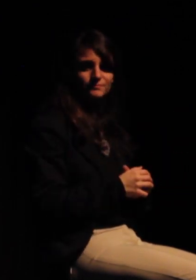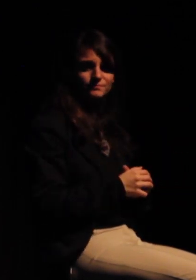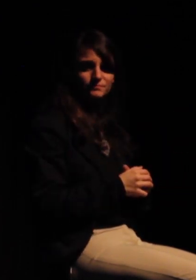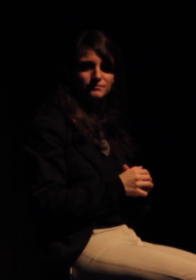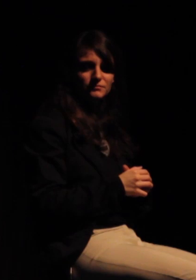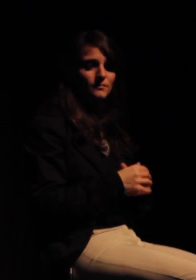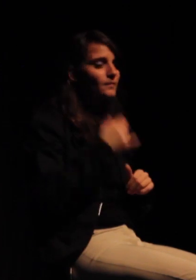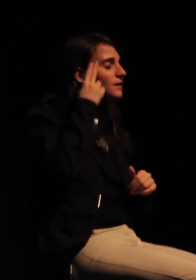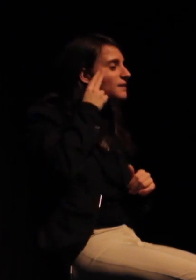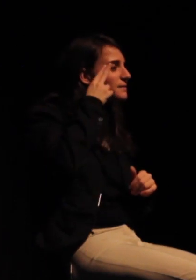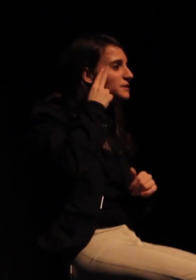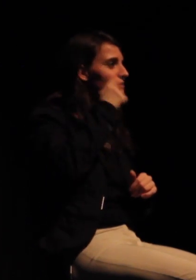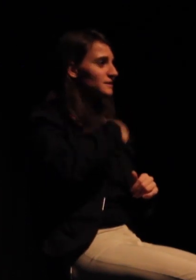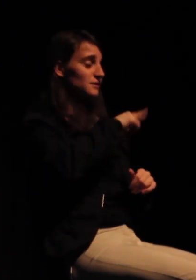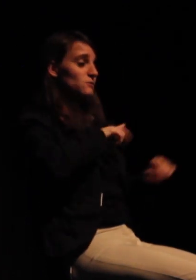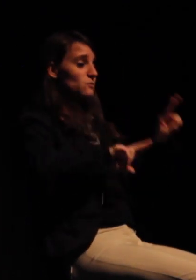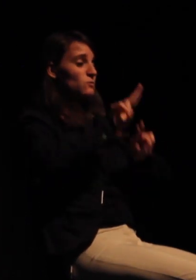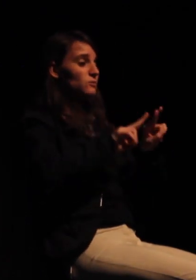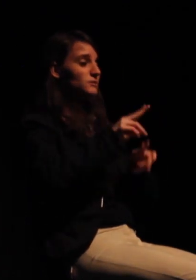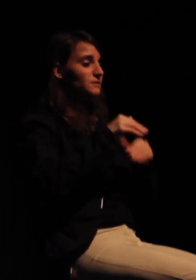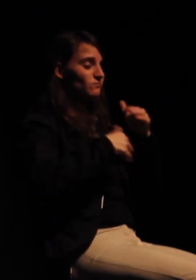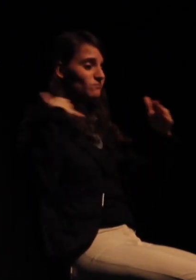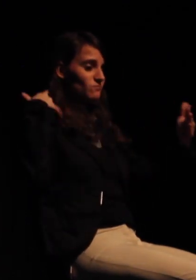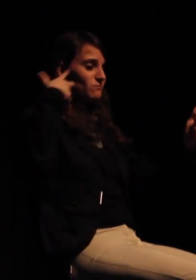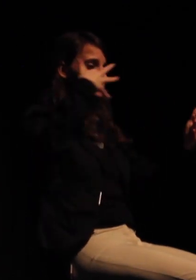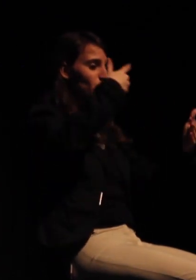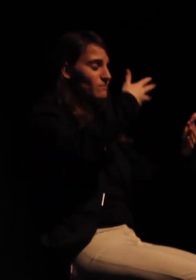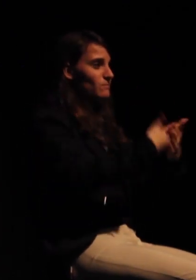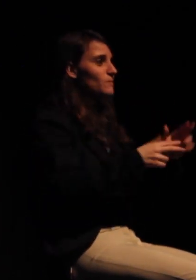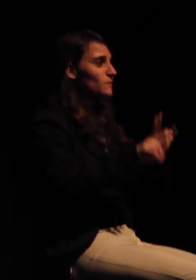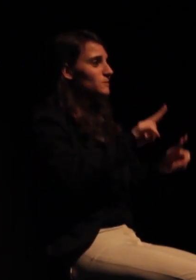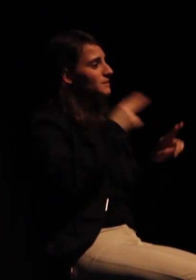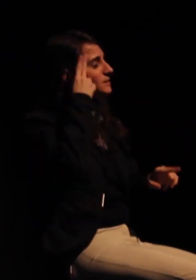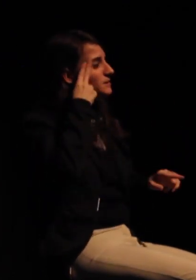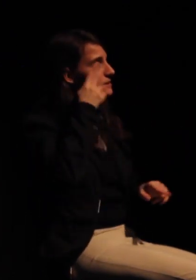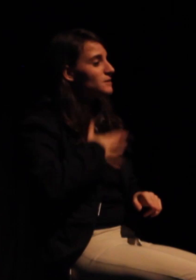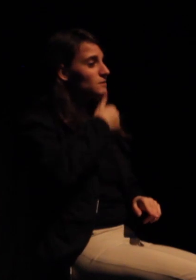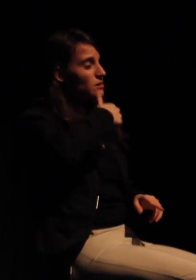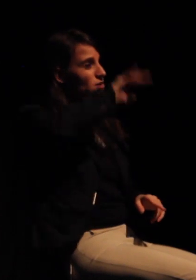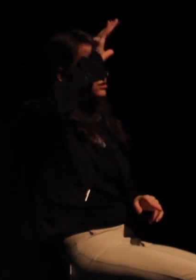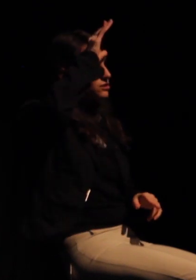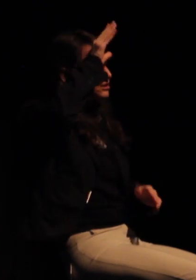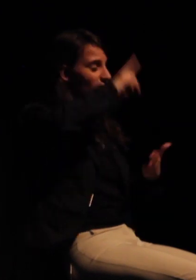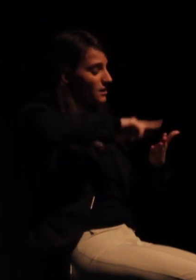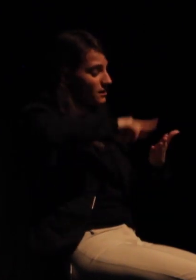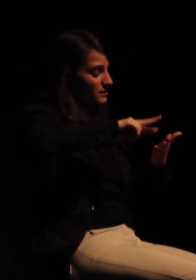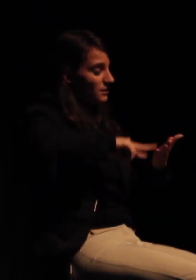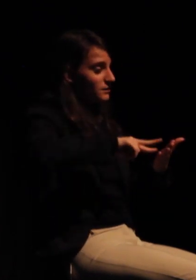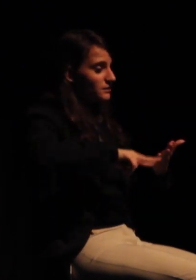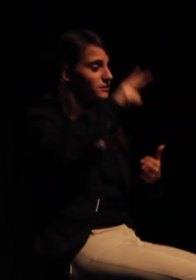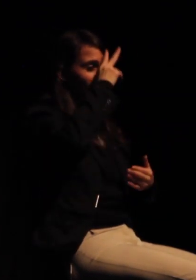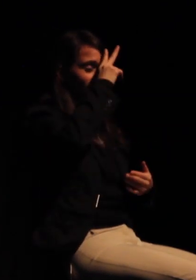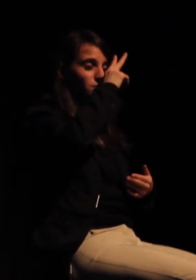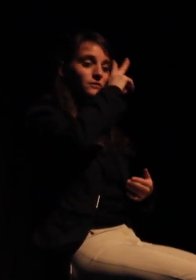E aí a imaginação eu tenho usado ao longo dos anos. Aquela minha tia paralítica lia constantemente